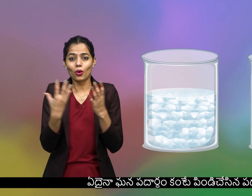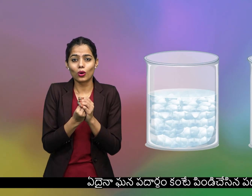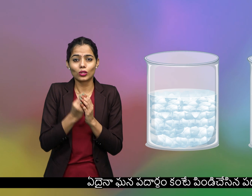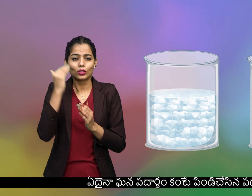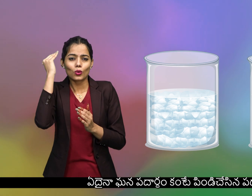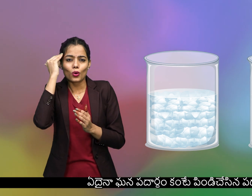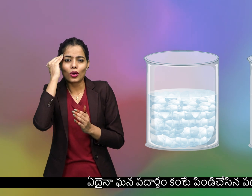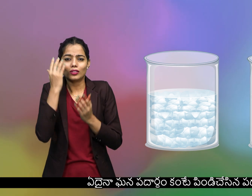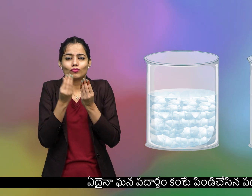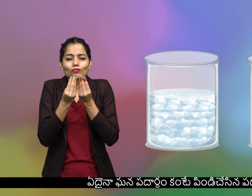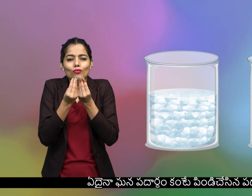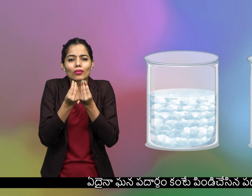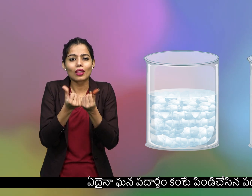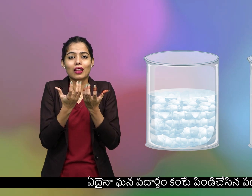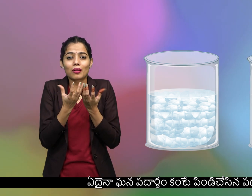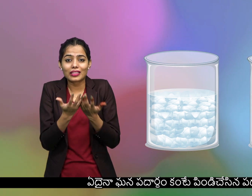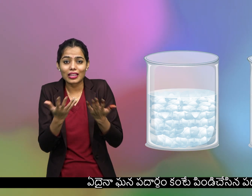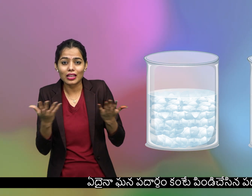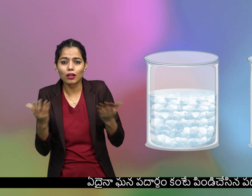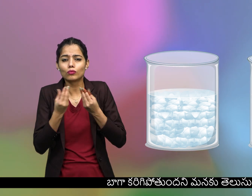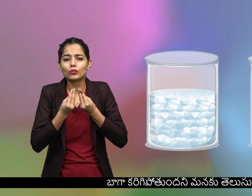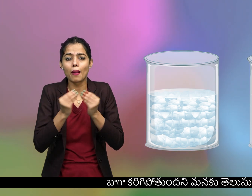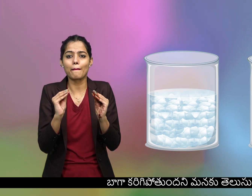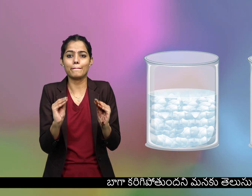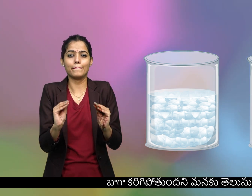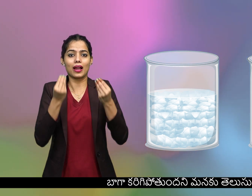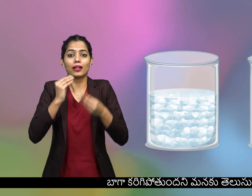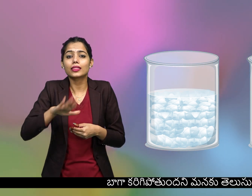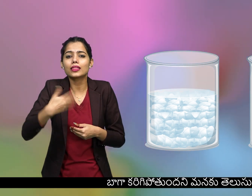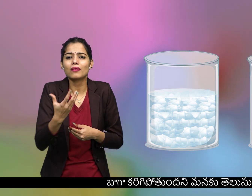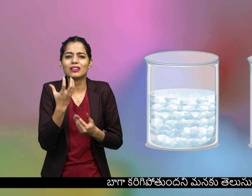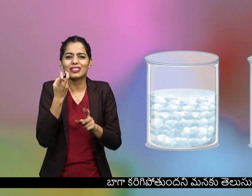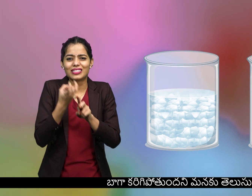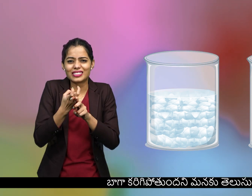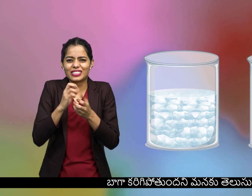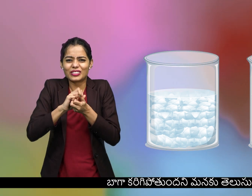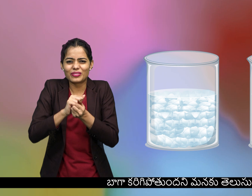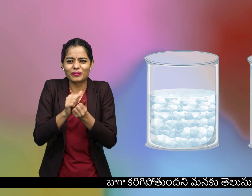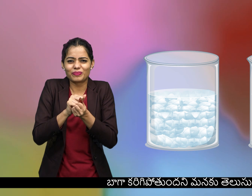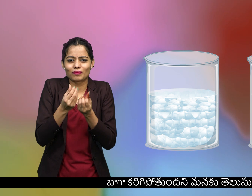ఏదైనా ఘనపదార్థం కంటే పిండి చేసిన పదార్థం బాగా కరిగిపోతుందని మనకు తెలుసు.